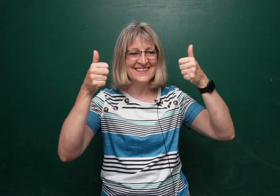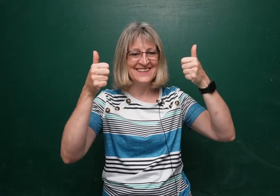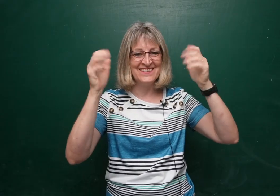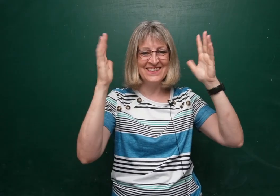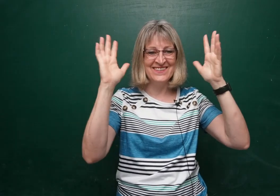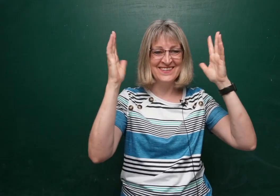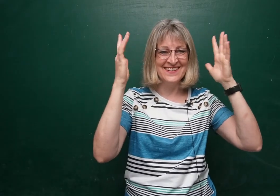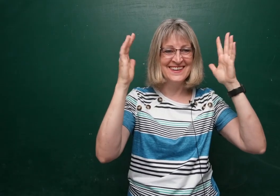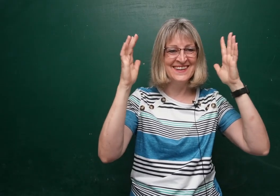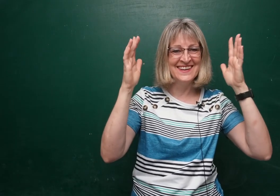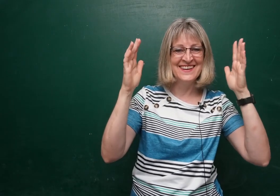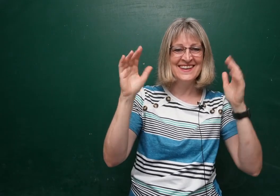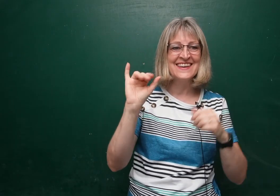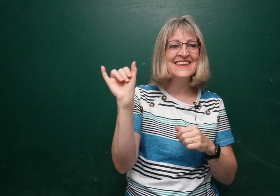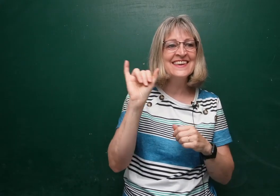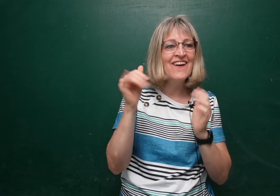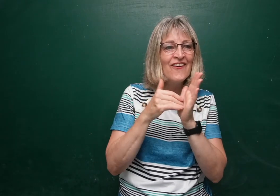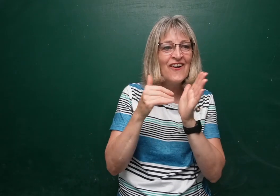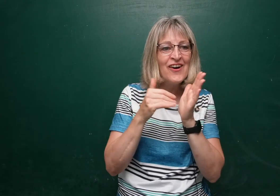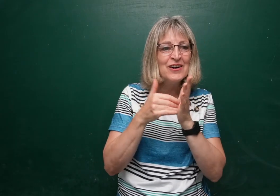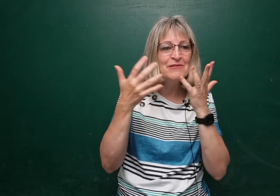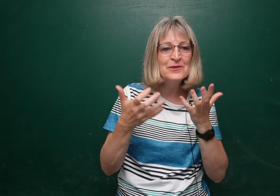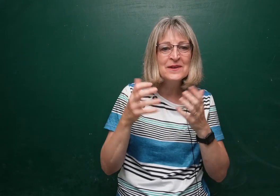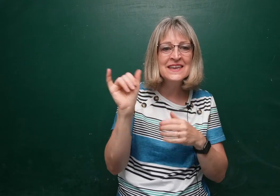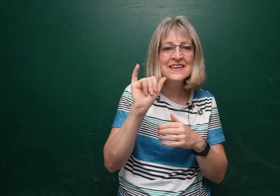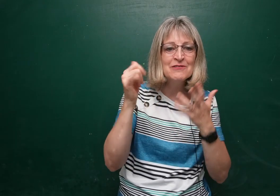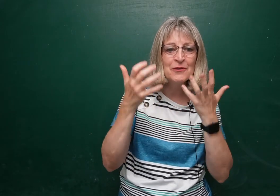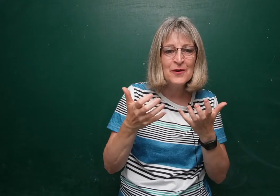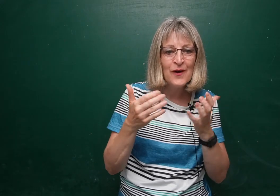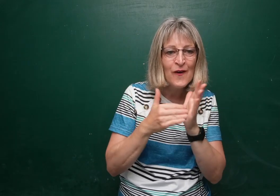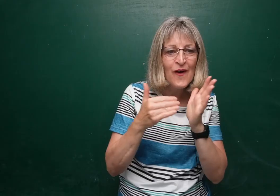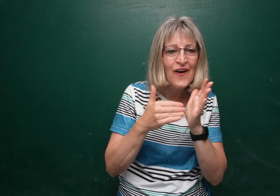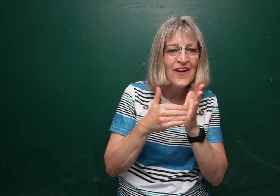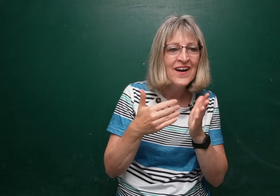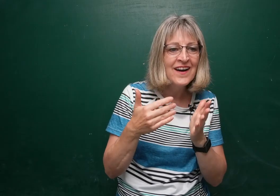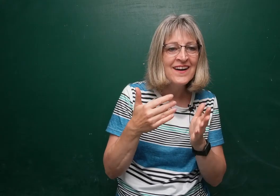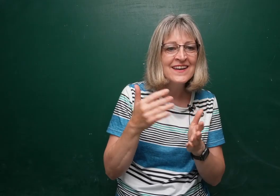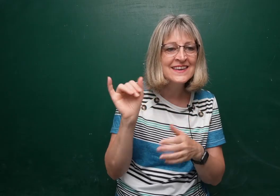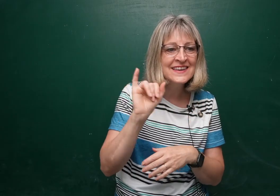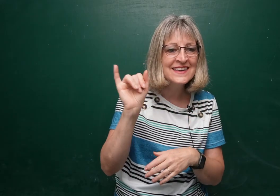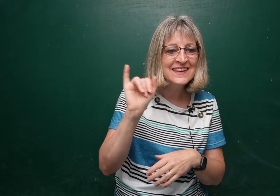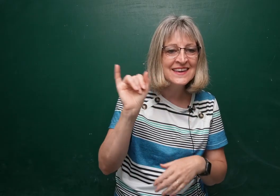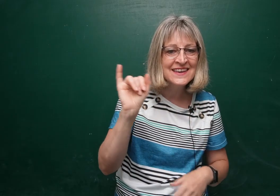Excellent, bravo! Qui encore? Qui veut encore? Qui veut